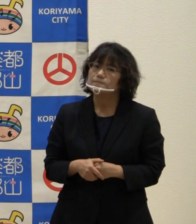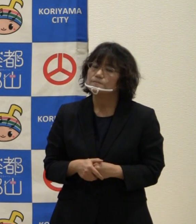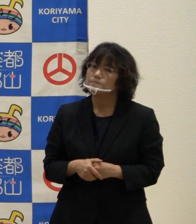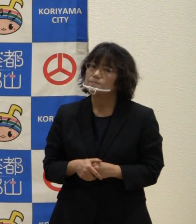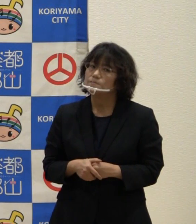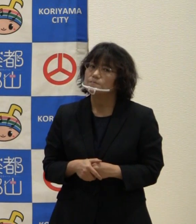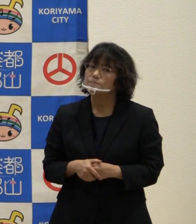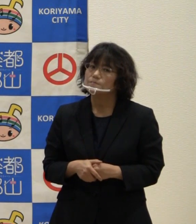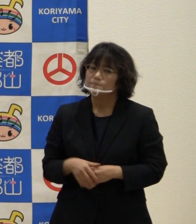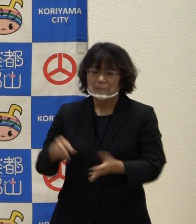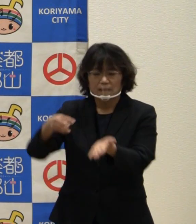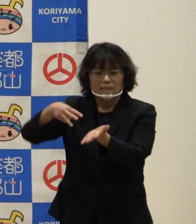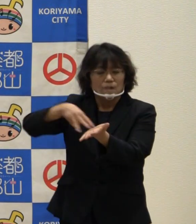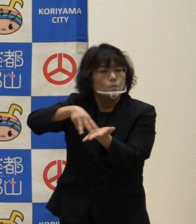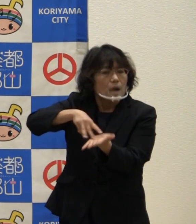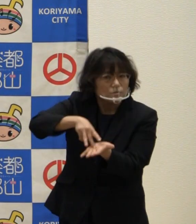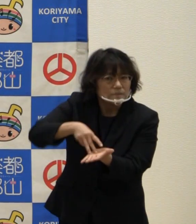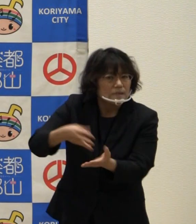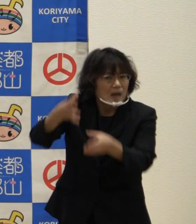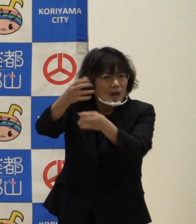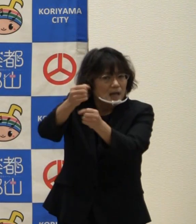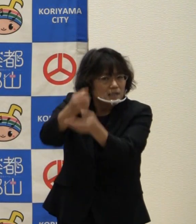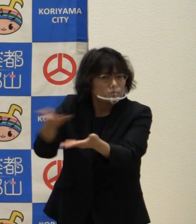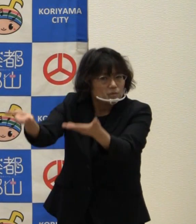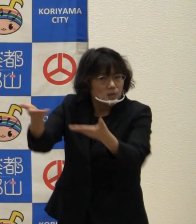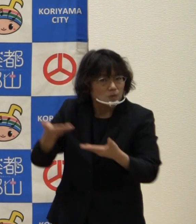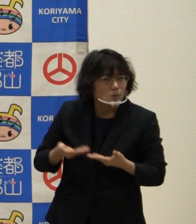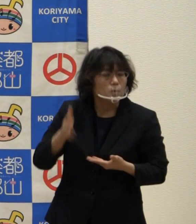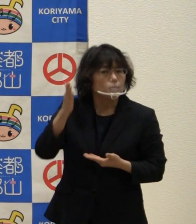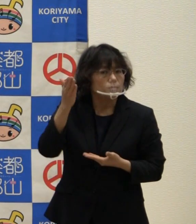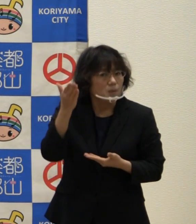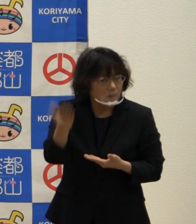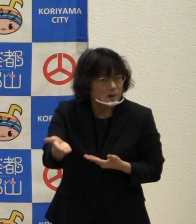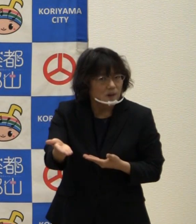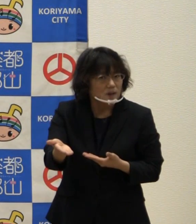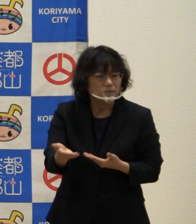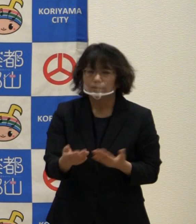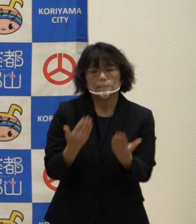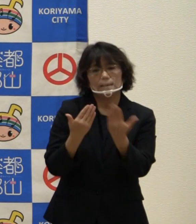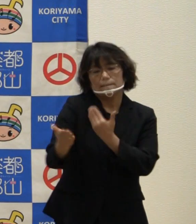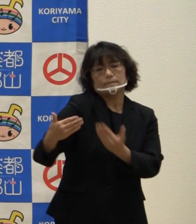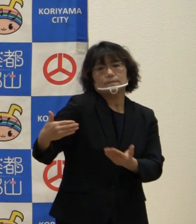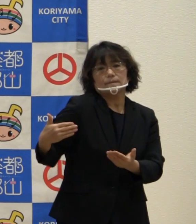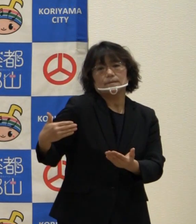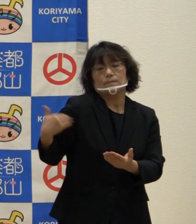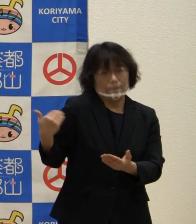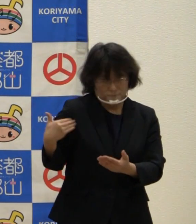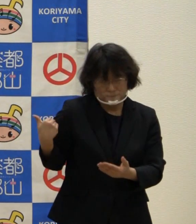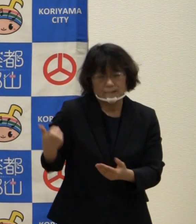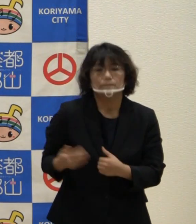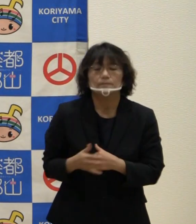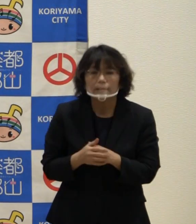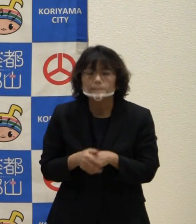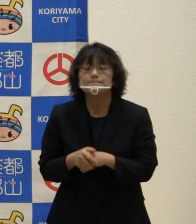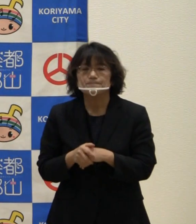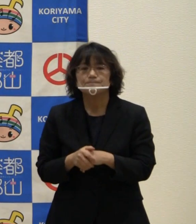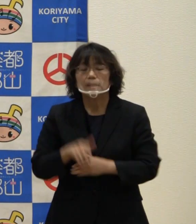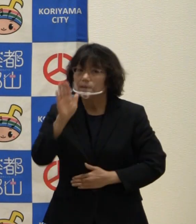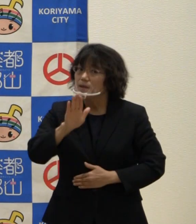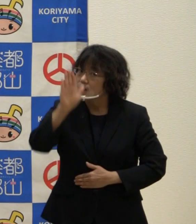でワクチンが来るかとか、まあ、いろんな諸条件まだ気にしていないところがありますので、その辺はこれ